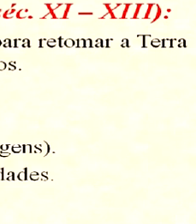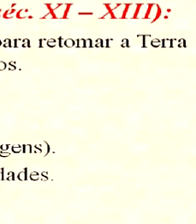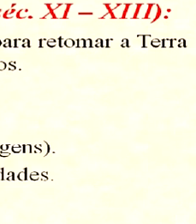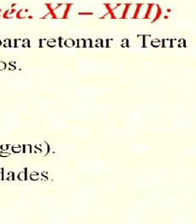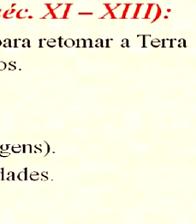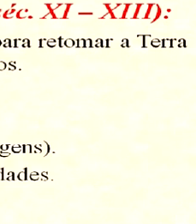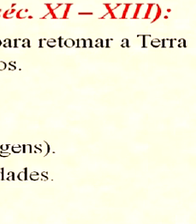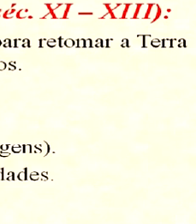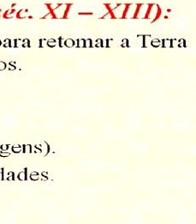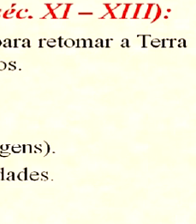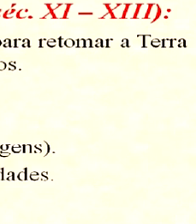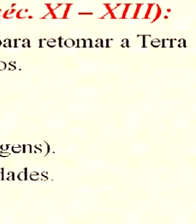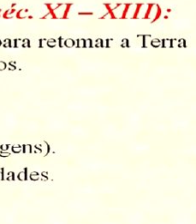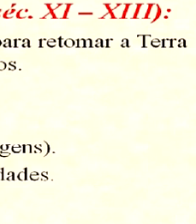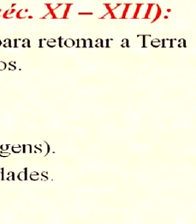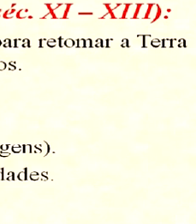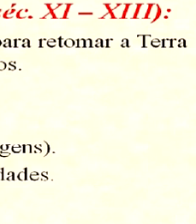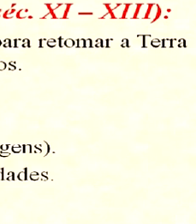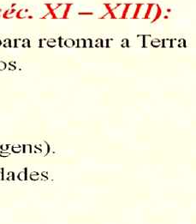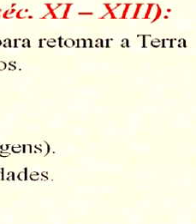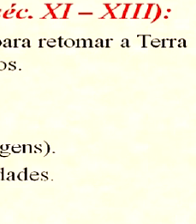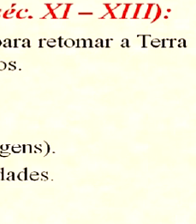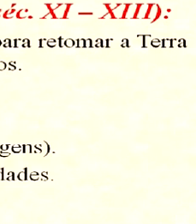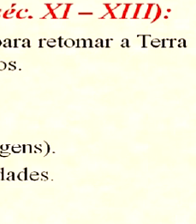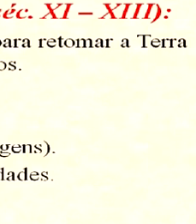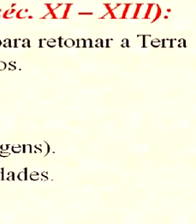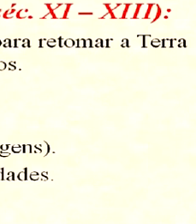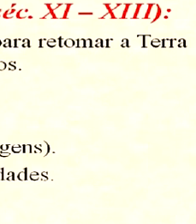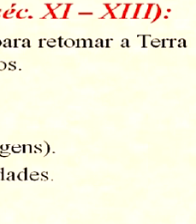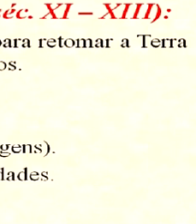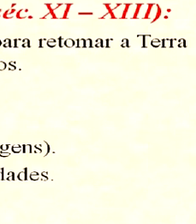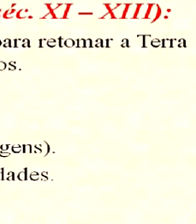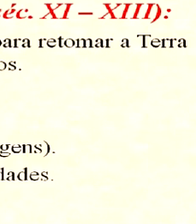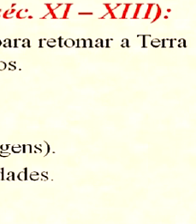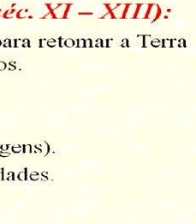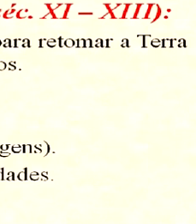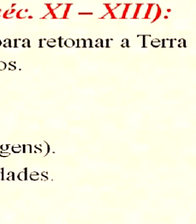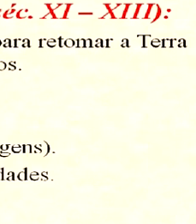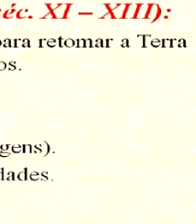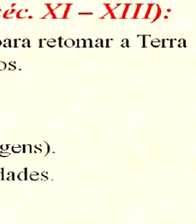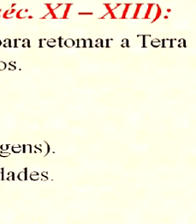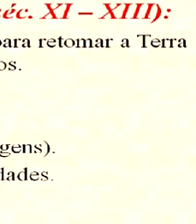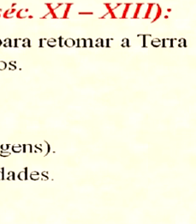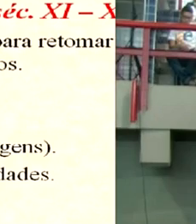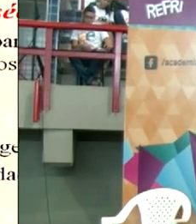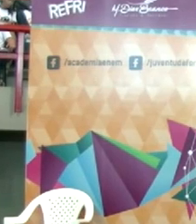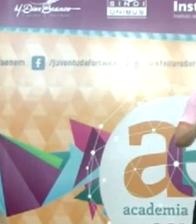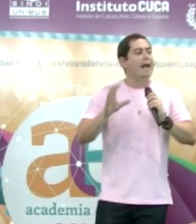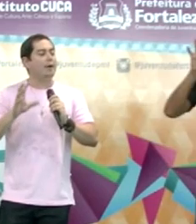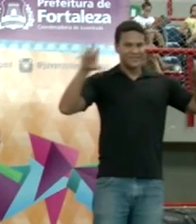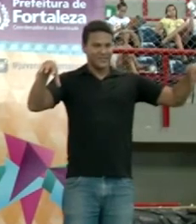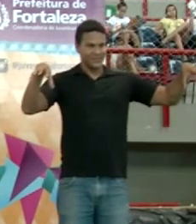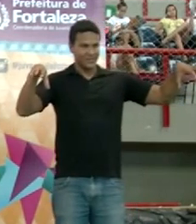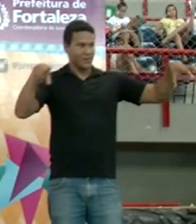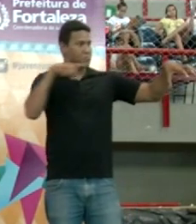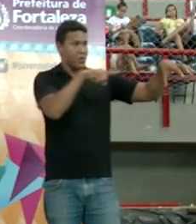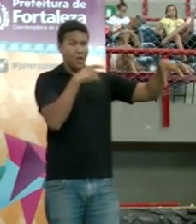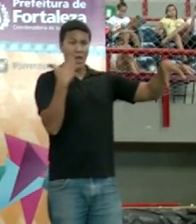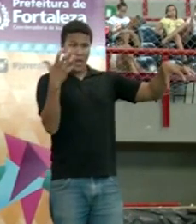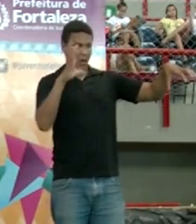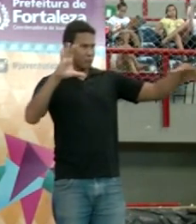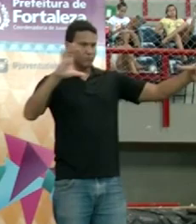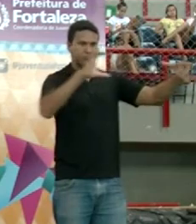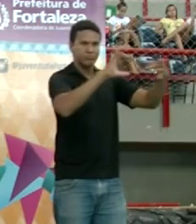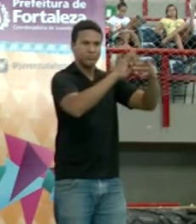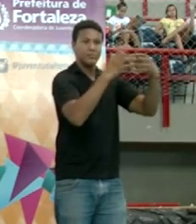a igreja do Ocidente, a igreja católica do Ocidente, com a igreja católica do Oriente. Essa era a chance. Era uma tentativa